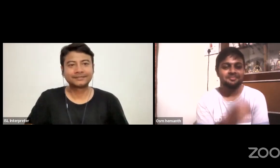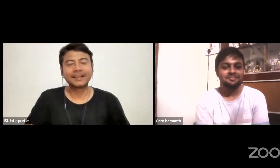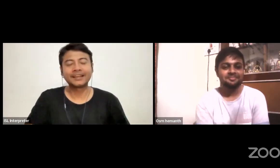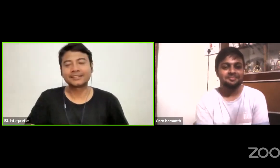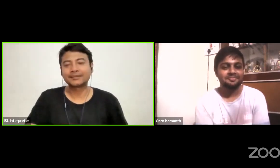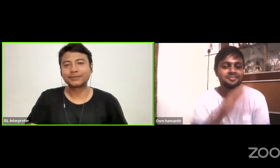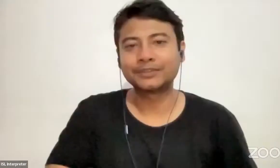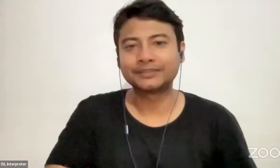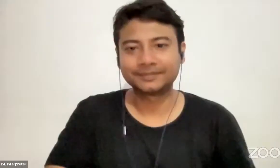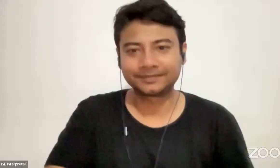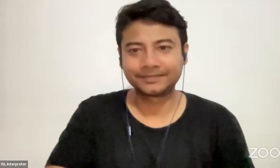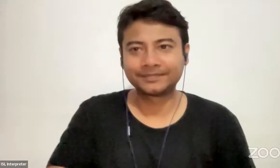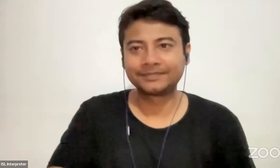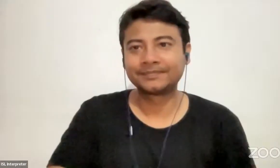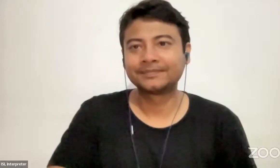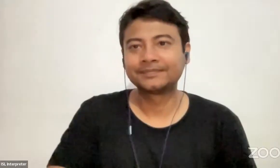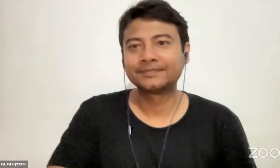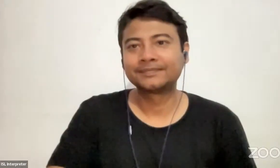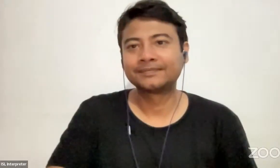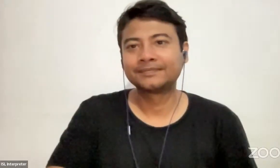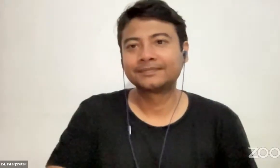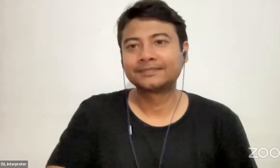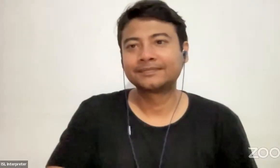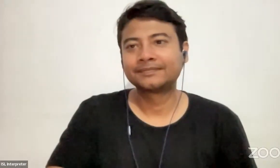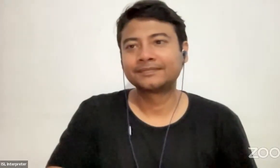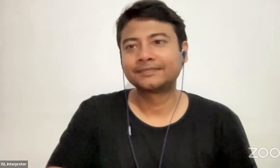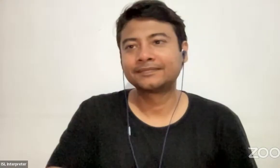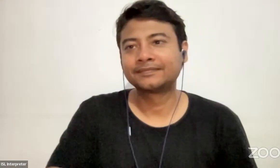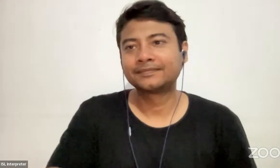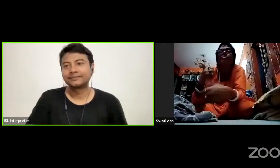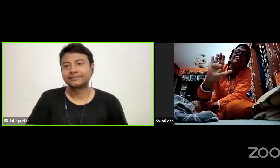ठीक है, हाँ जी, हरे कृष्णा प्रभु।